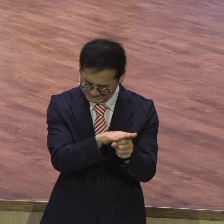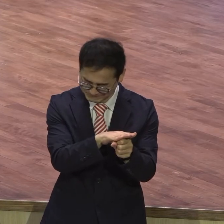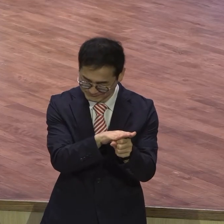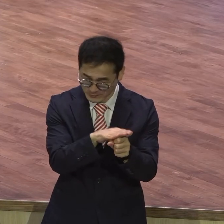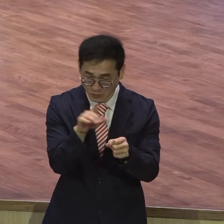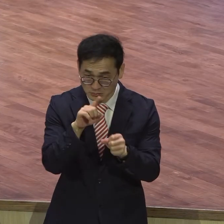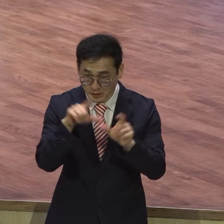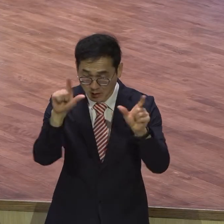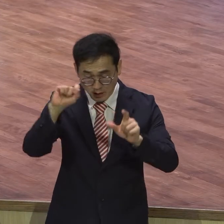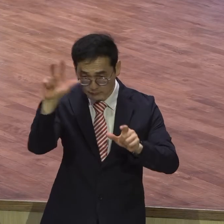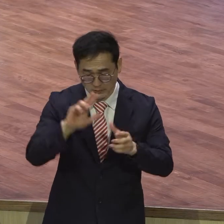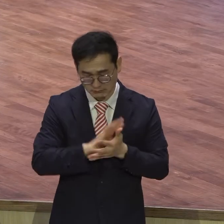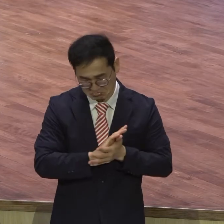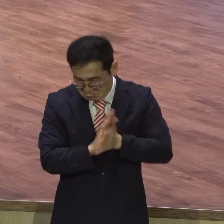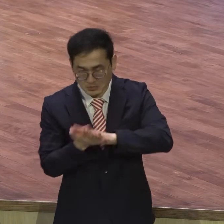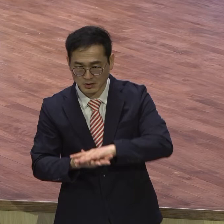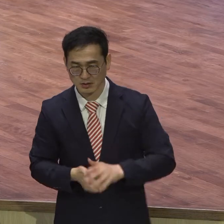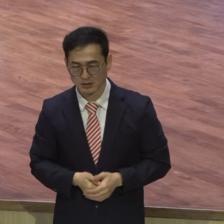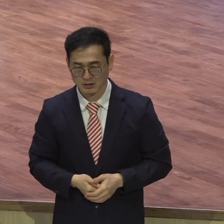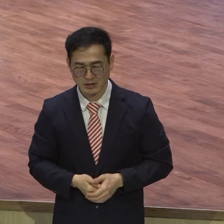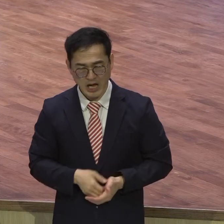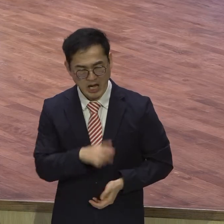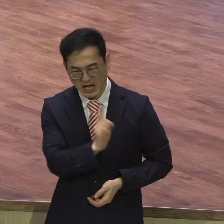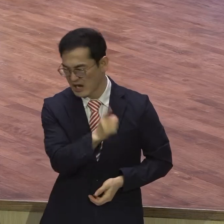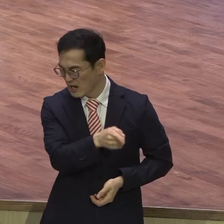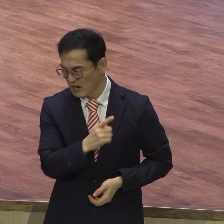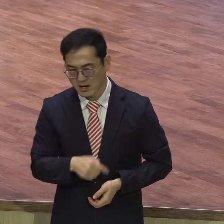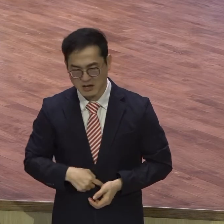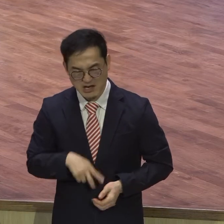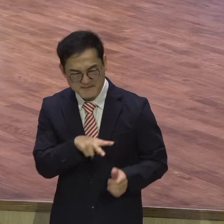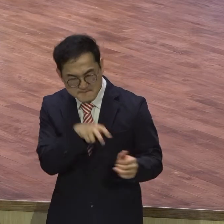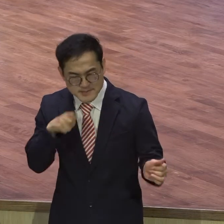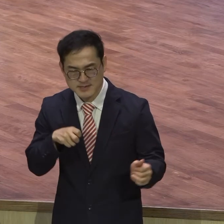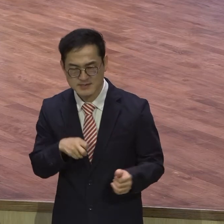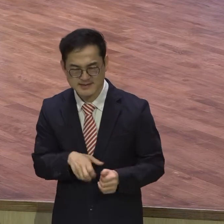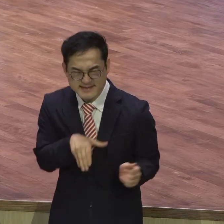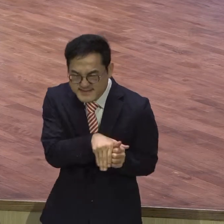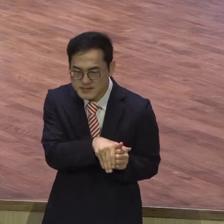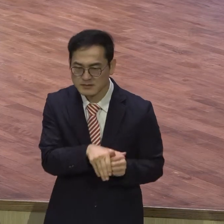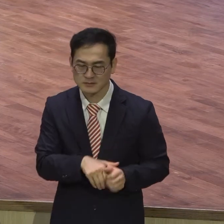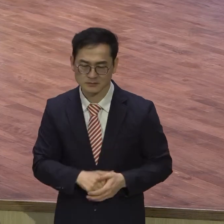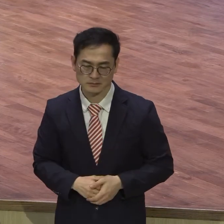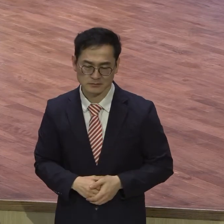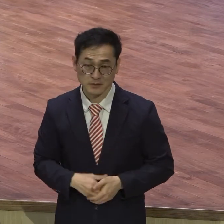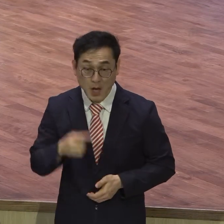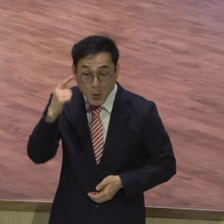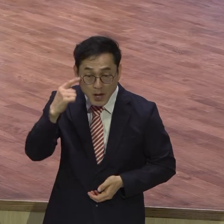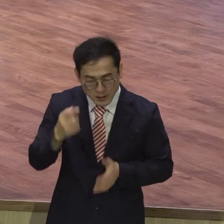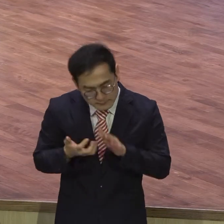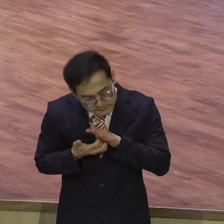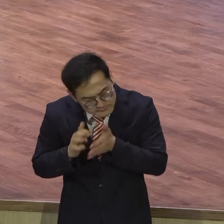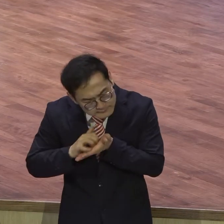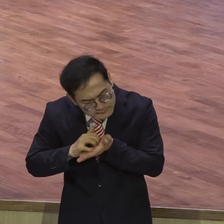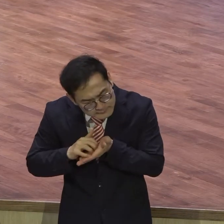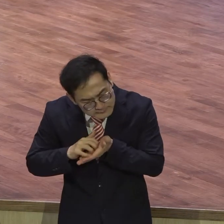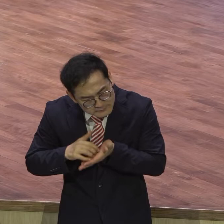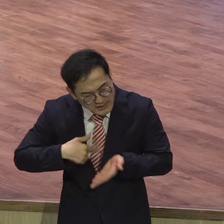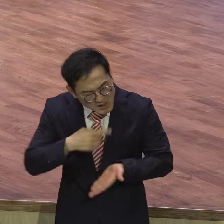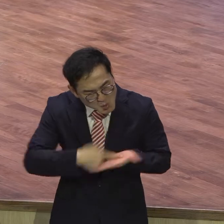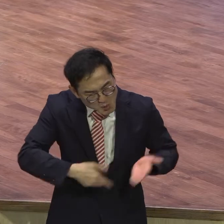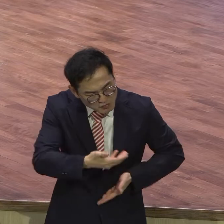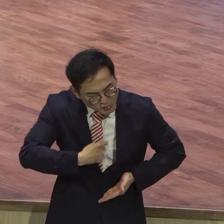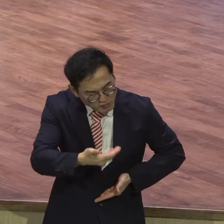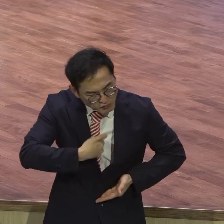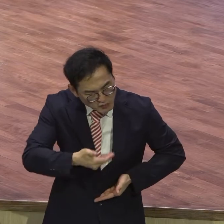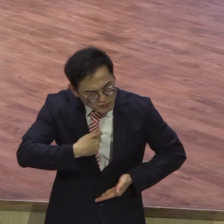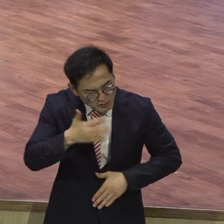순간에 변해버려요 어느 순간에 왜? 자기 이해 타산 따지니까 자기 중심으로